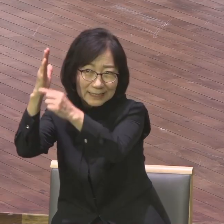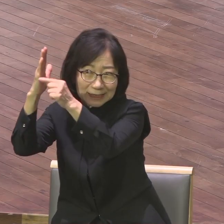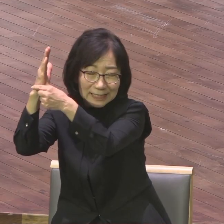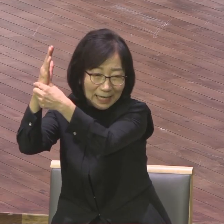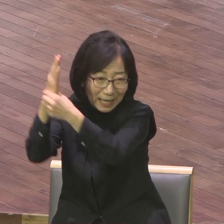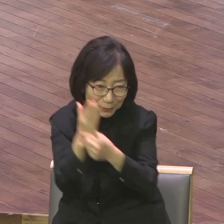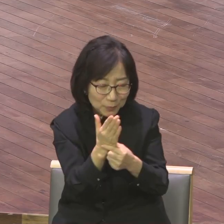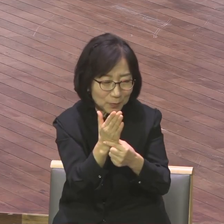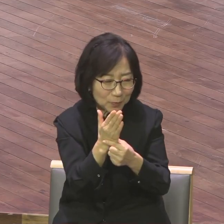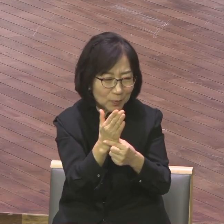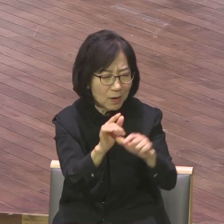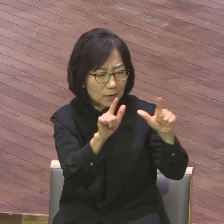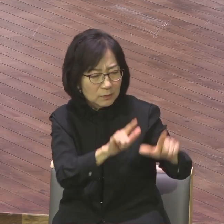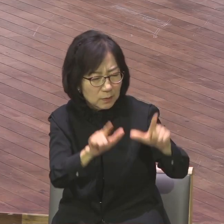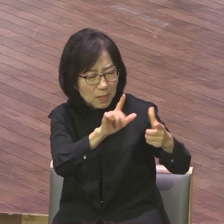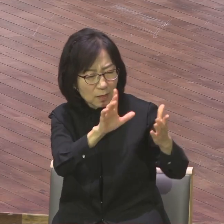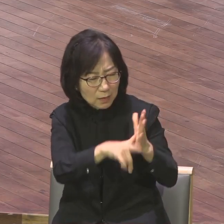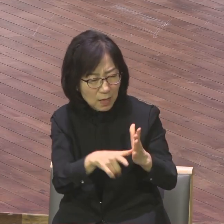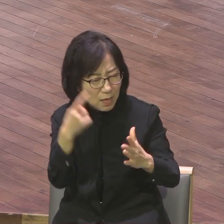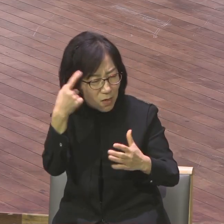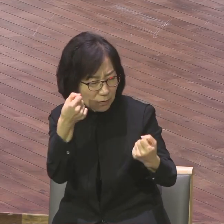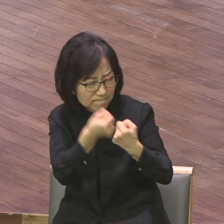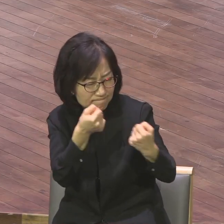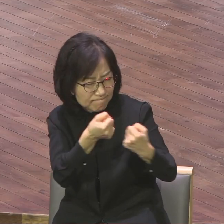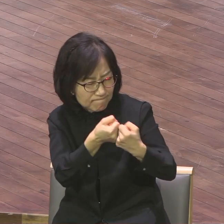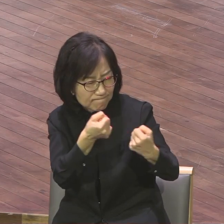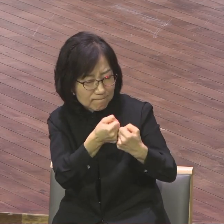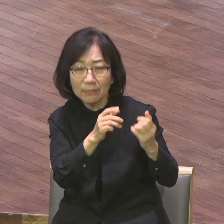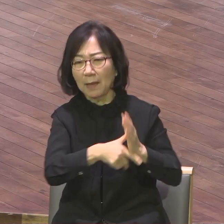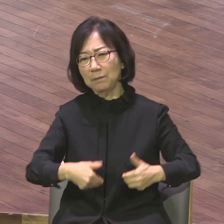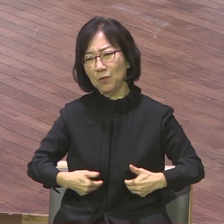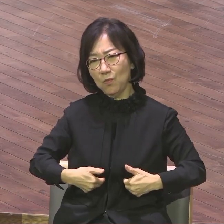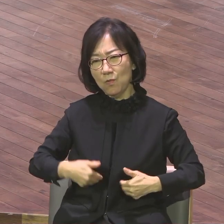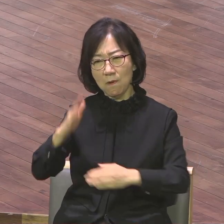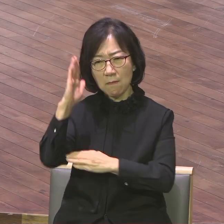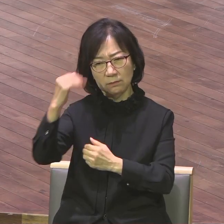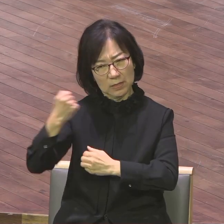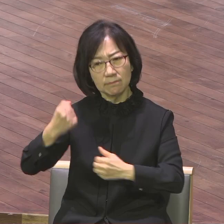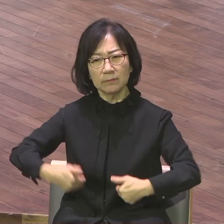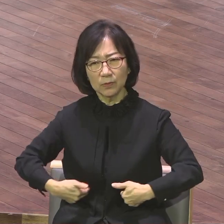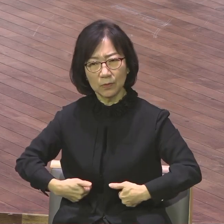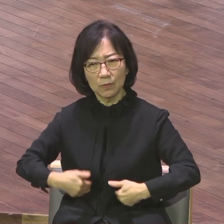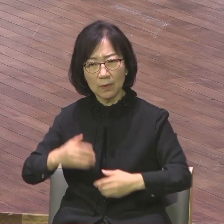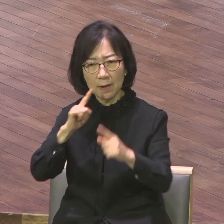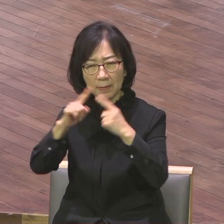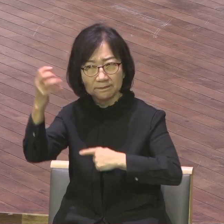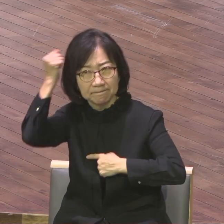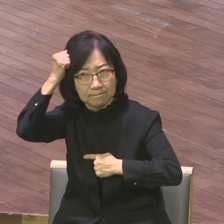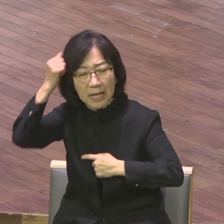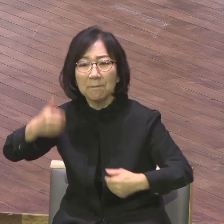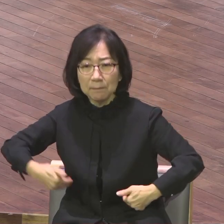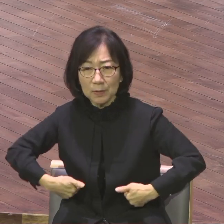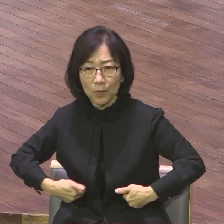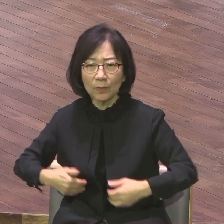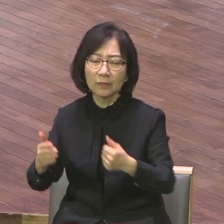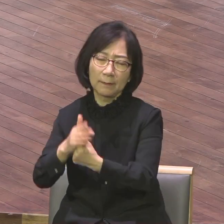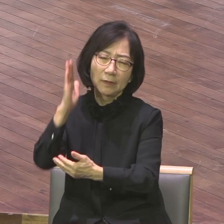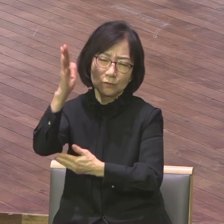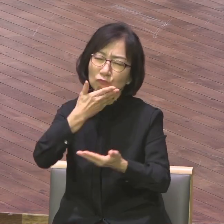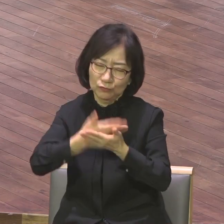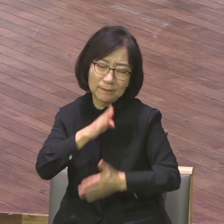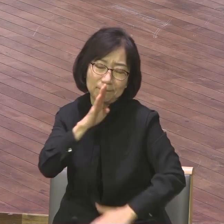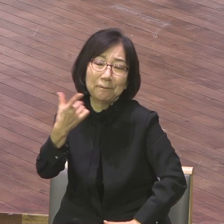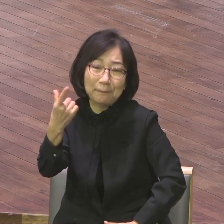현장 영적 싸움을 싸우기 위해서는 말씀 가지고 싸워야 되니까, 말씀으로 이겨야 되니까, 말씀으로 살아가야 되니까 설교가